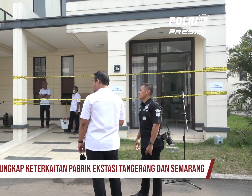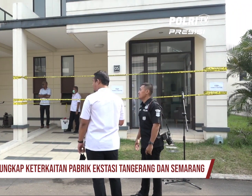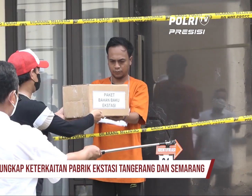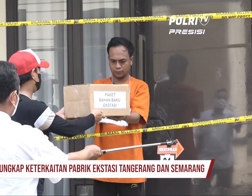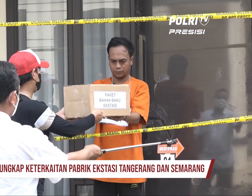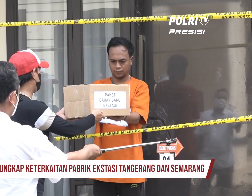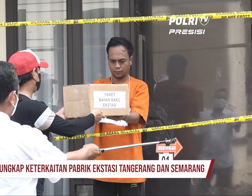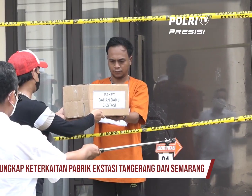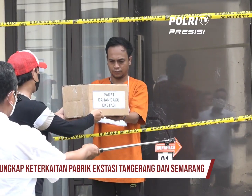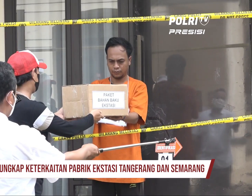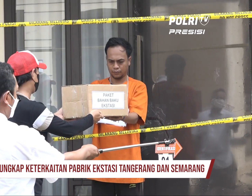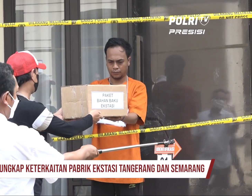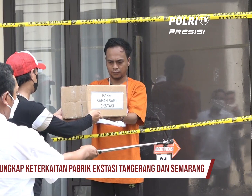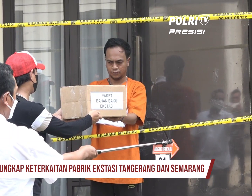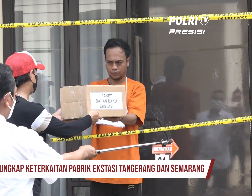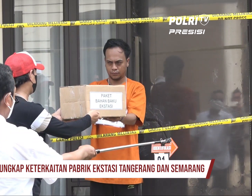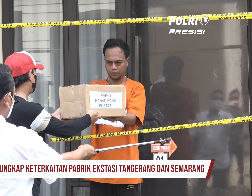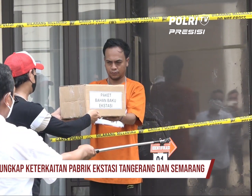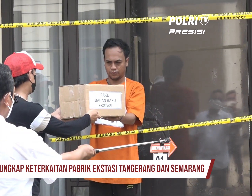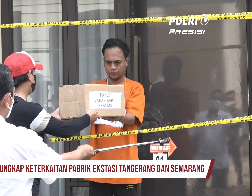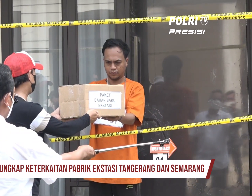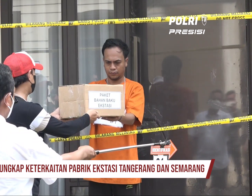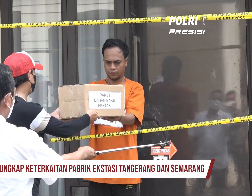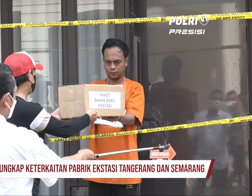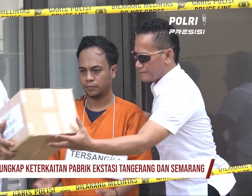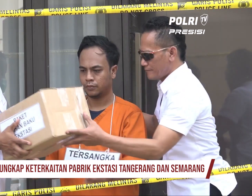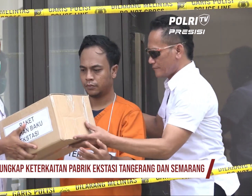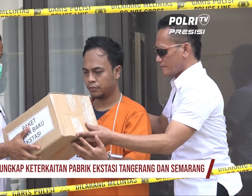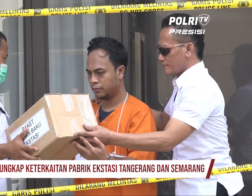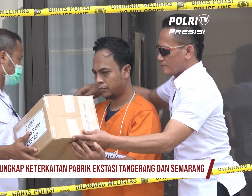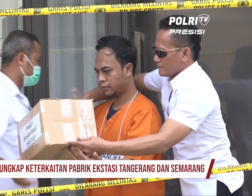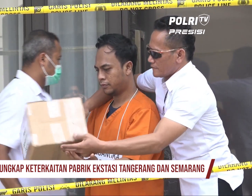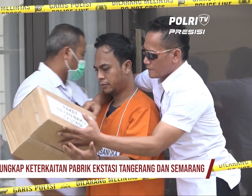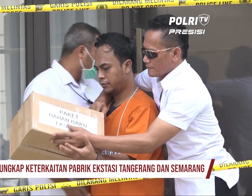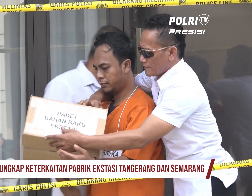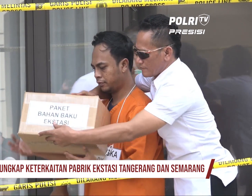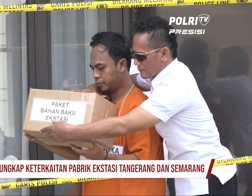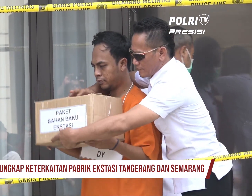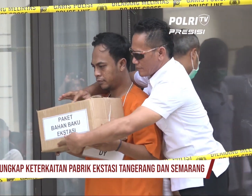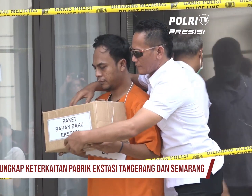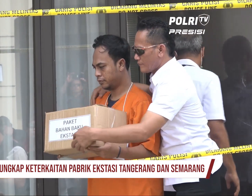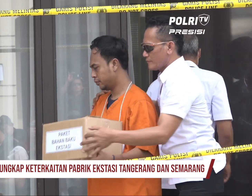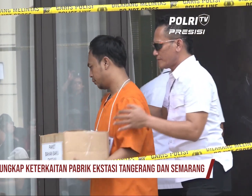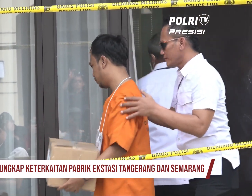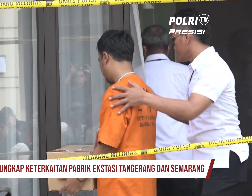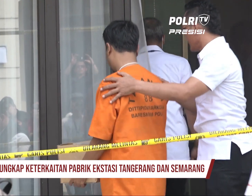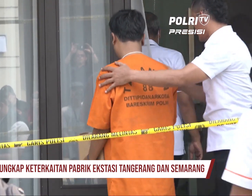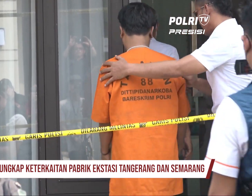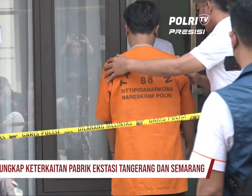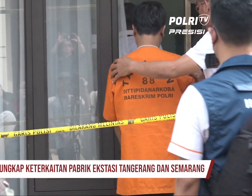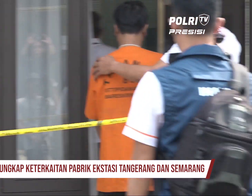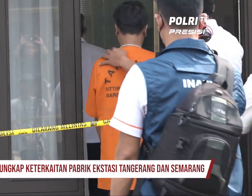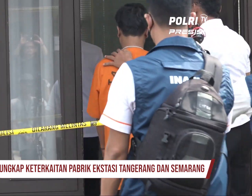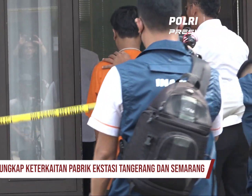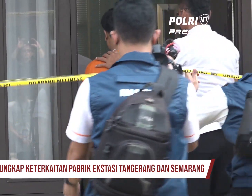ini yang kami temui. Korelasi antara para tersangka yang ada di Tangerang dan para tersangka yang ada di